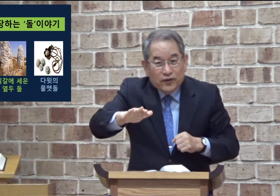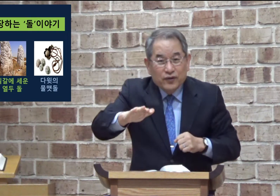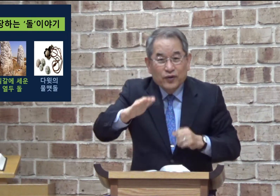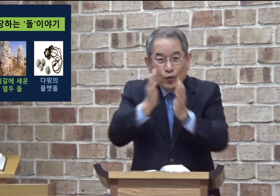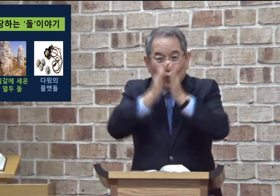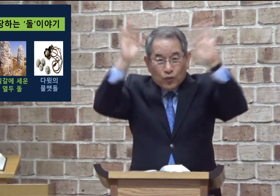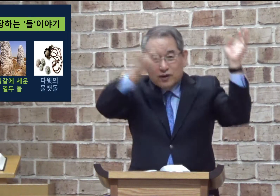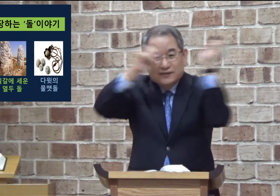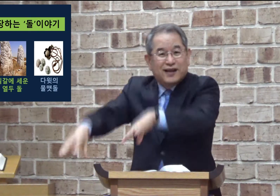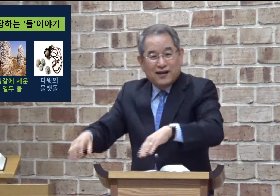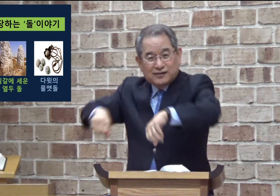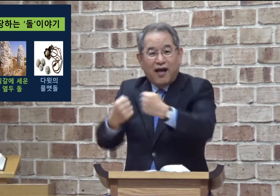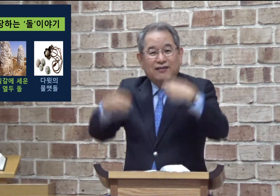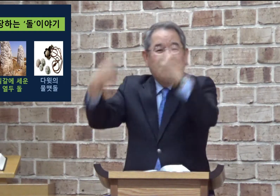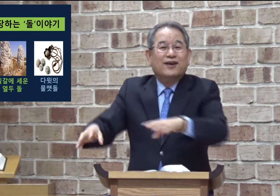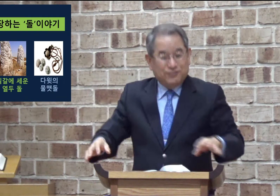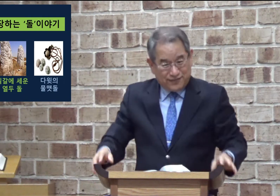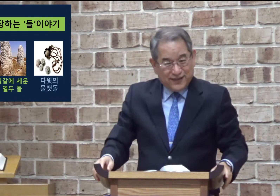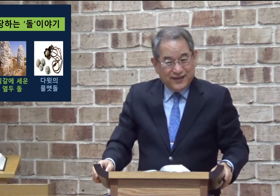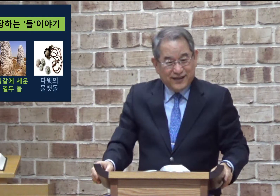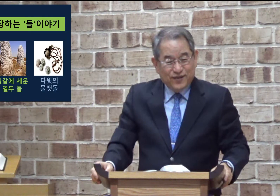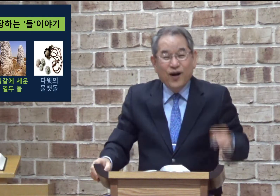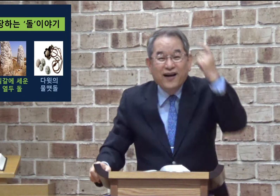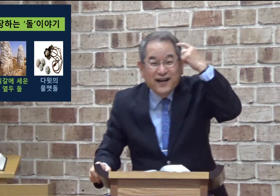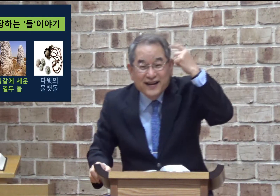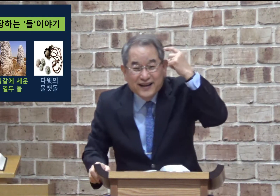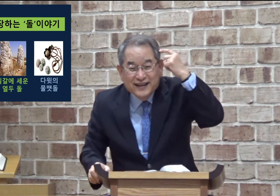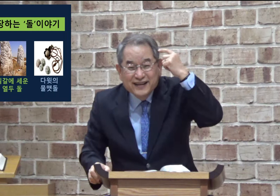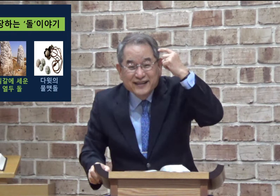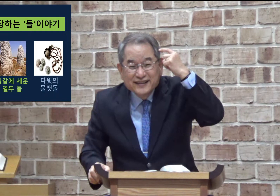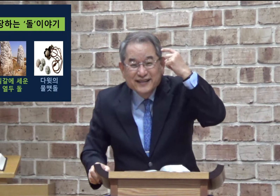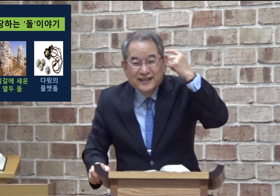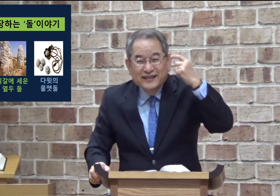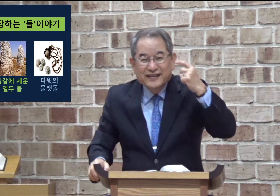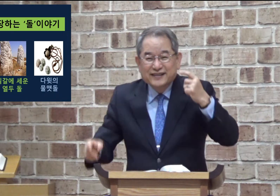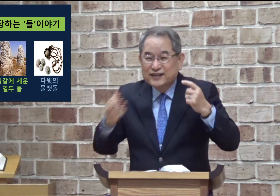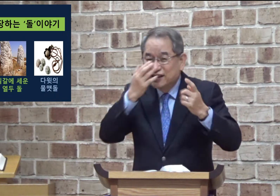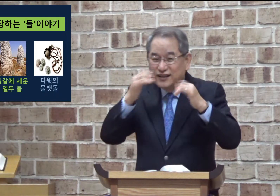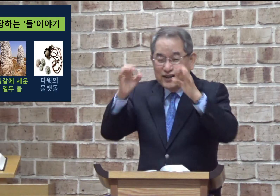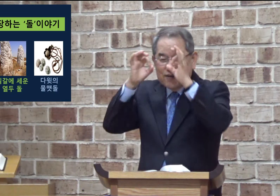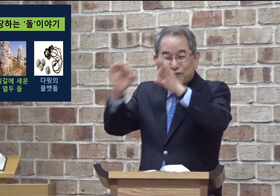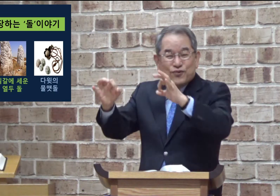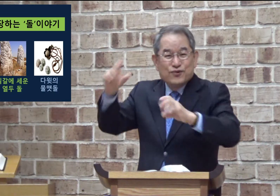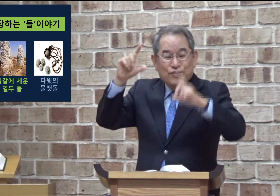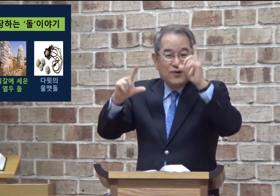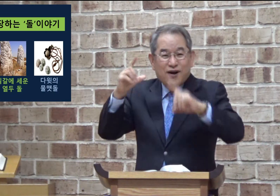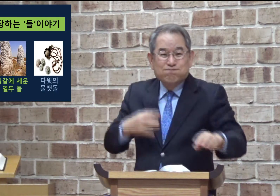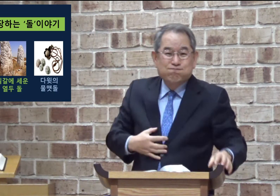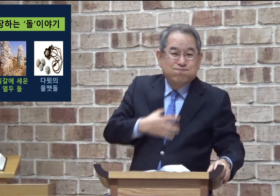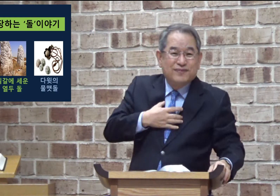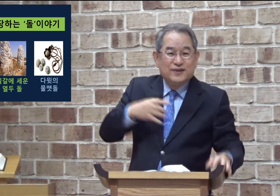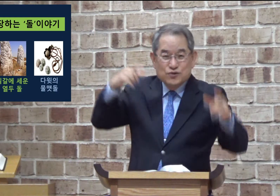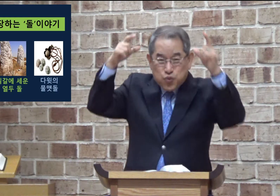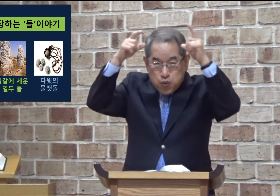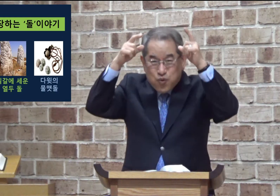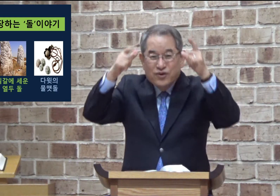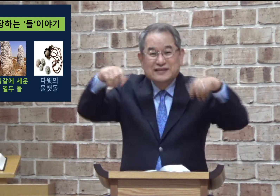모습을 보니 너무 화가 나고 우상 앞에 춤추는 모습을 보니 화가 나서 십계명을 던졌습니다.